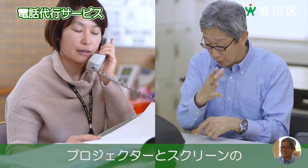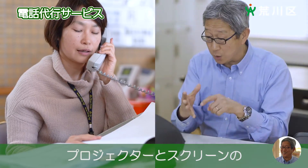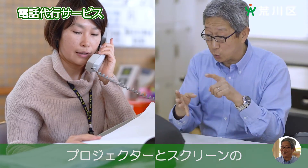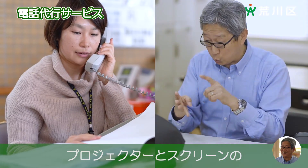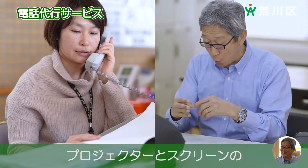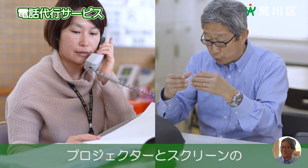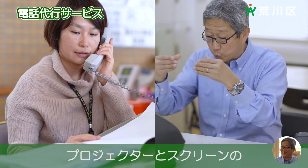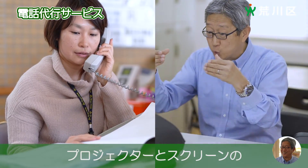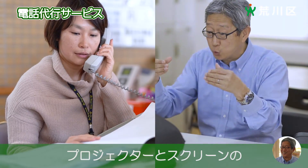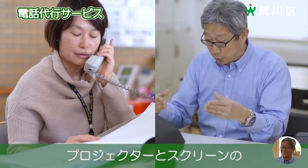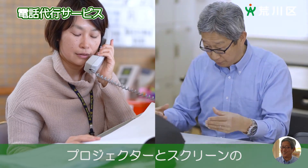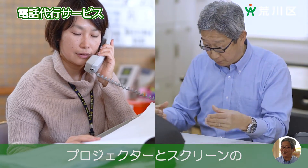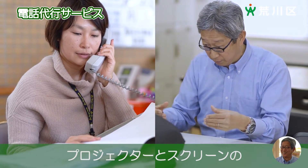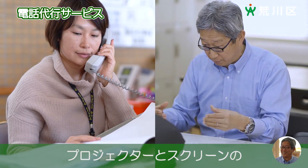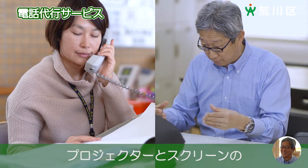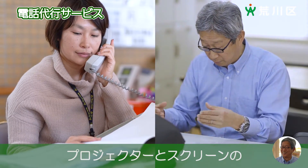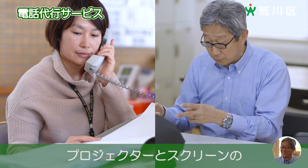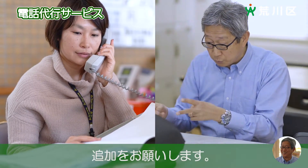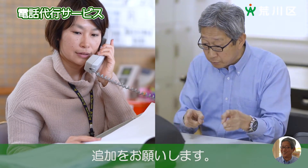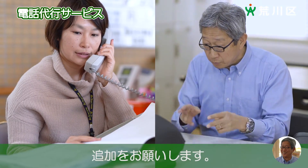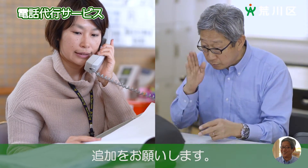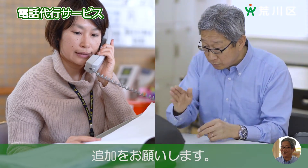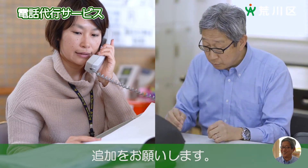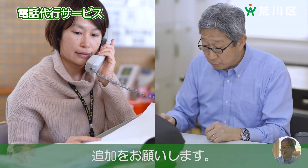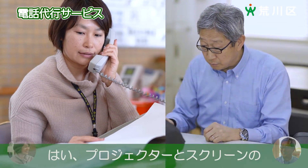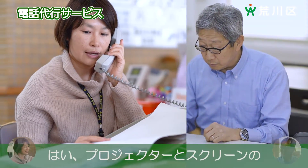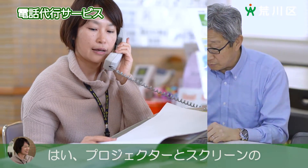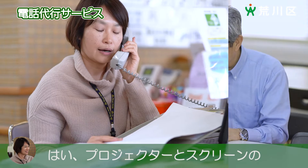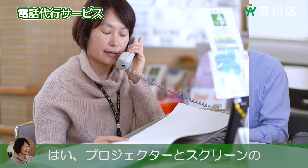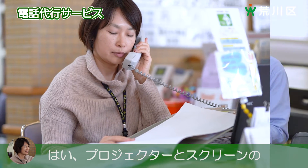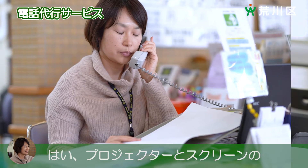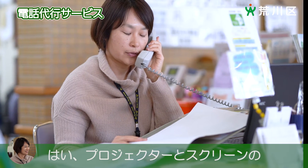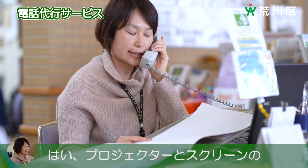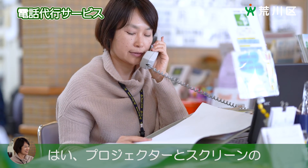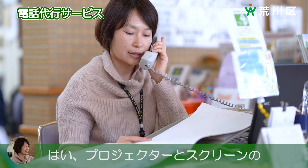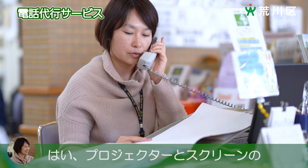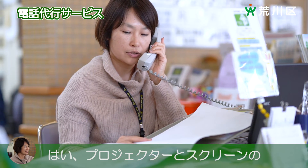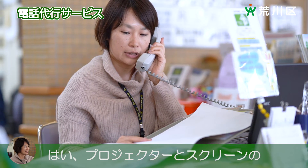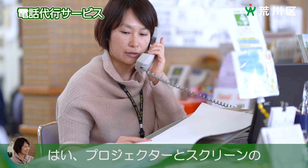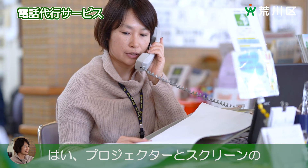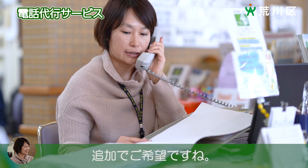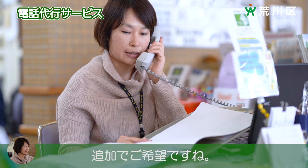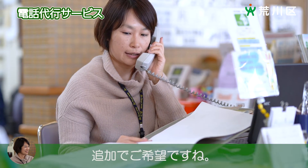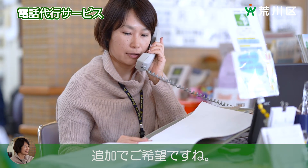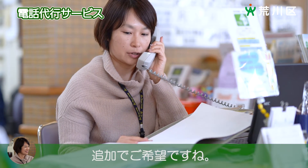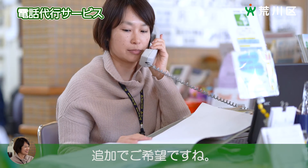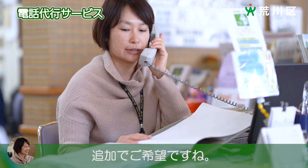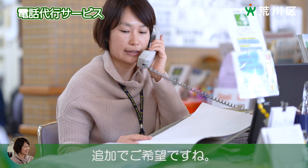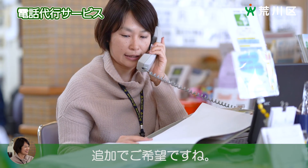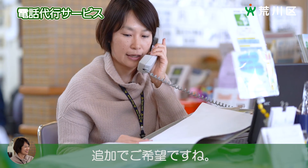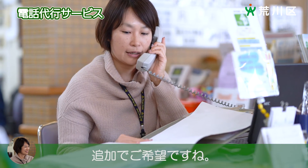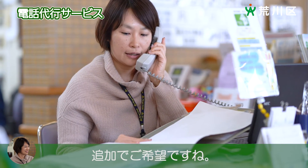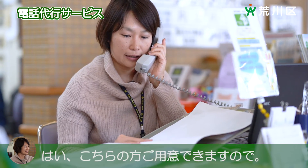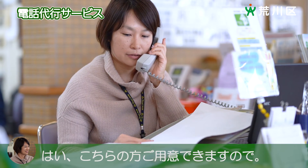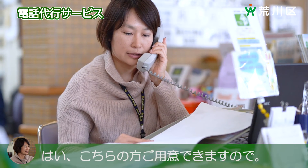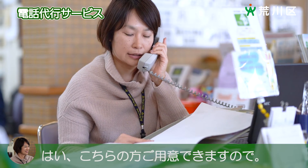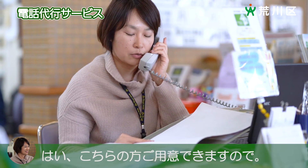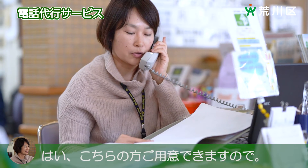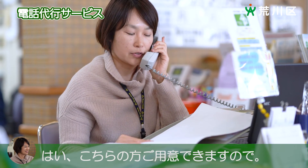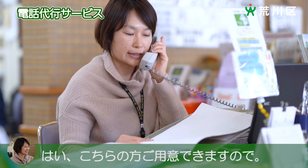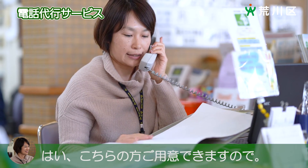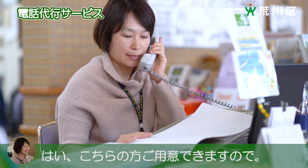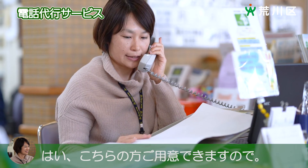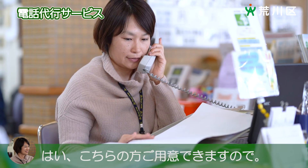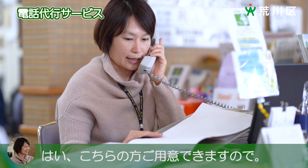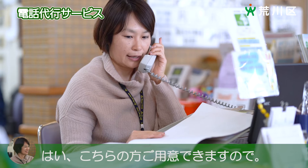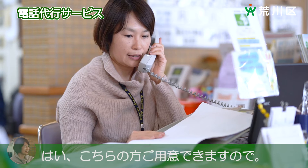プロジェクターとスクリーンの追加をお願いします。 はい、プロジェクターとスクリーンを追加でご希望ですね。はい、こちらの方